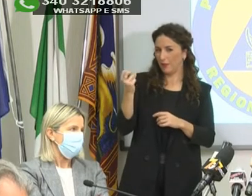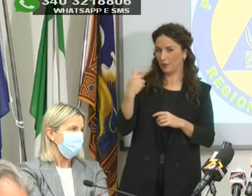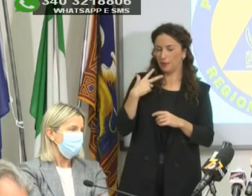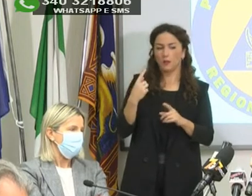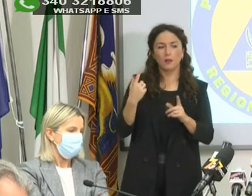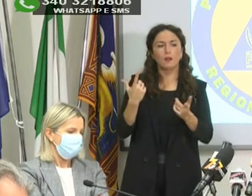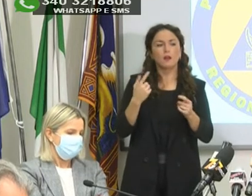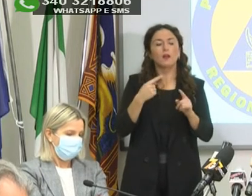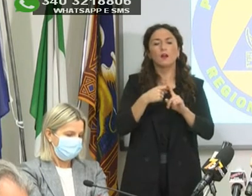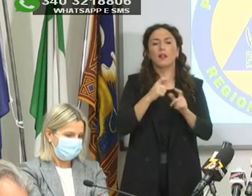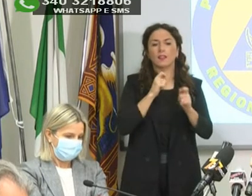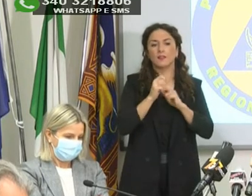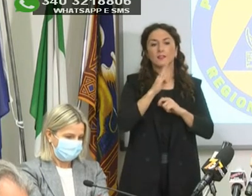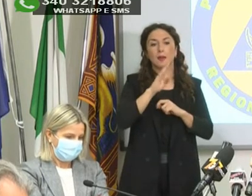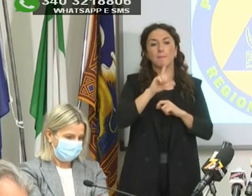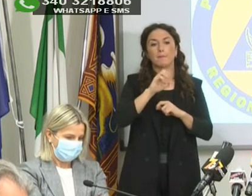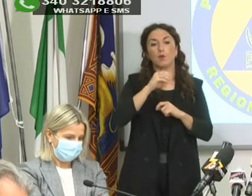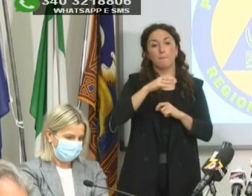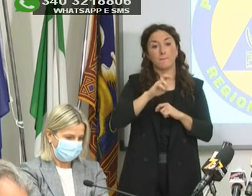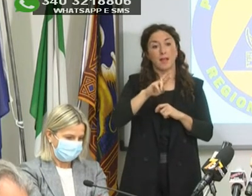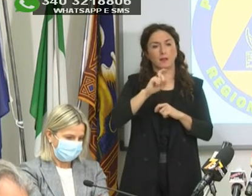su Bloomberg